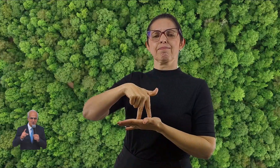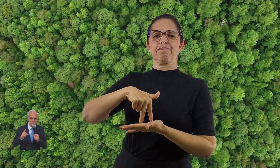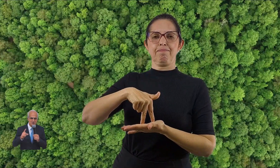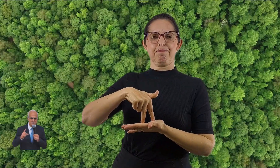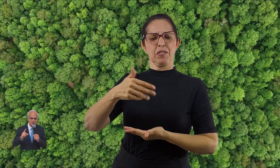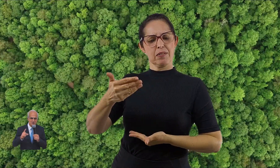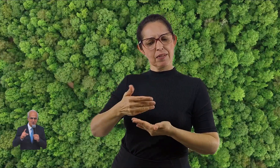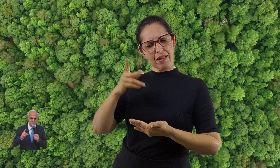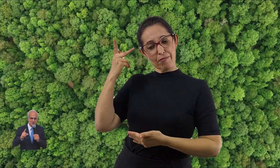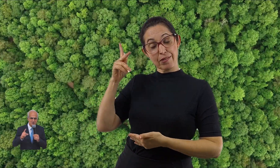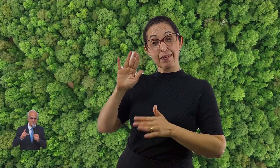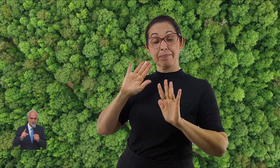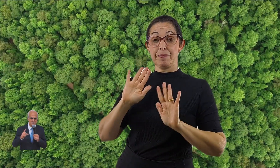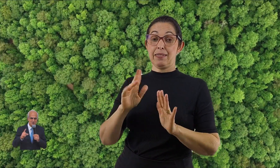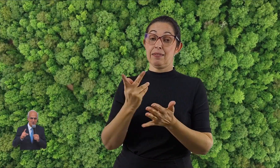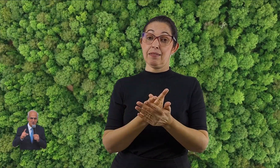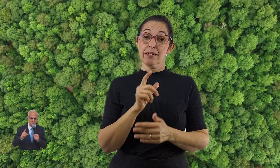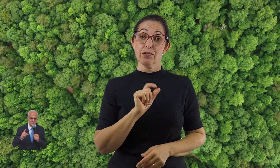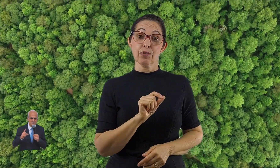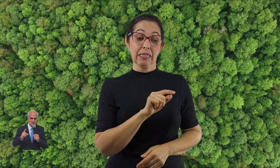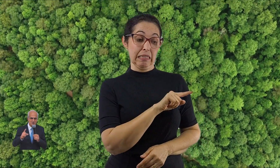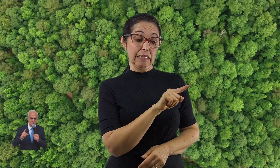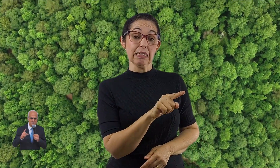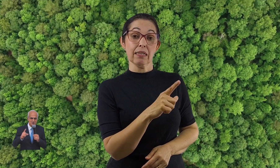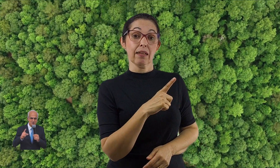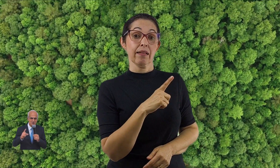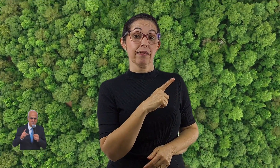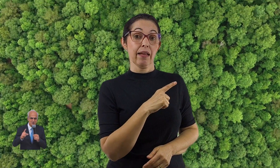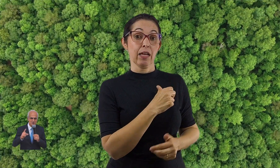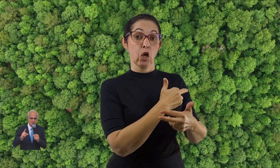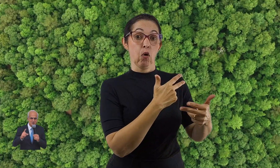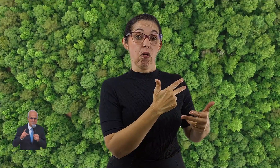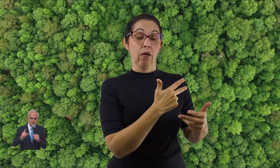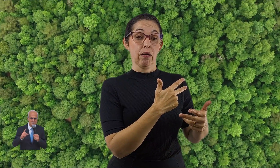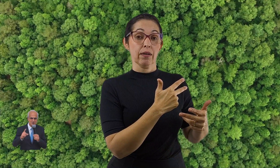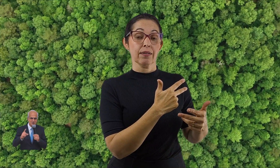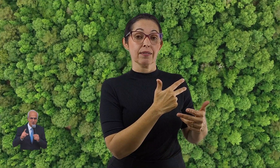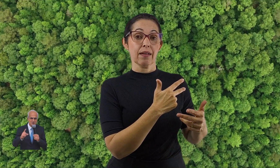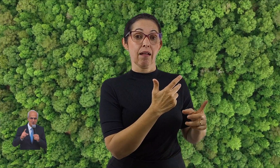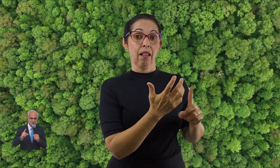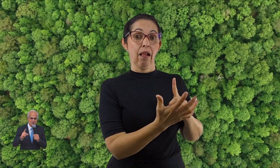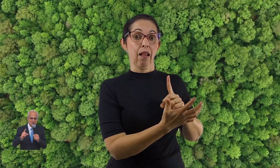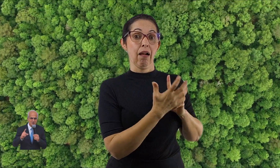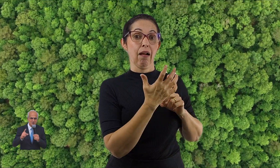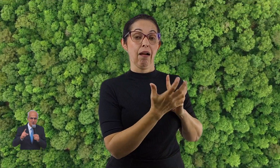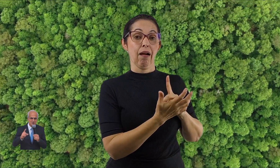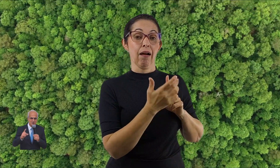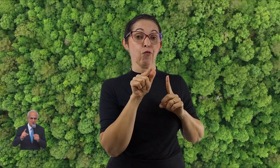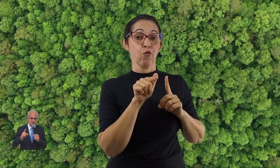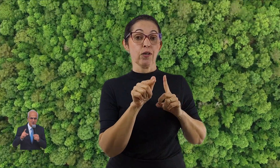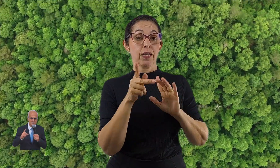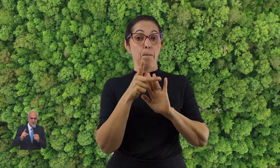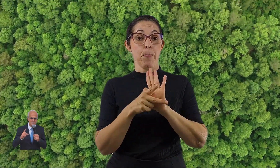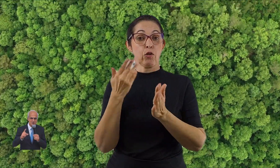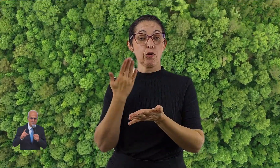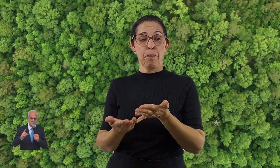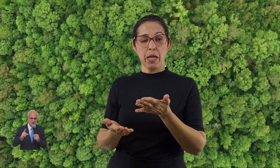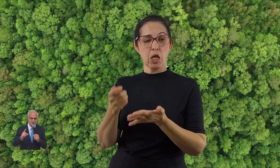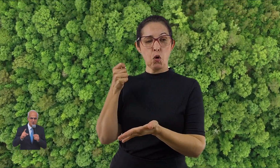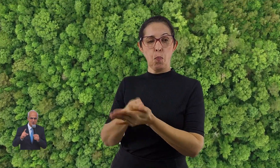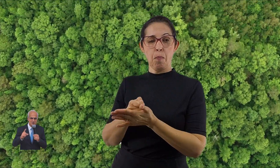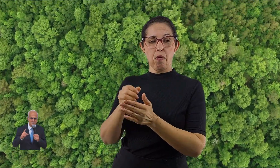Mas constantemente muitas coisas estão se opondo a isso, querendo te tirar do projeto, querendo que o projeto de Deus não